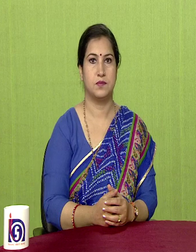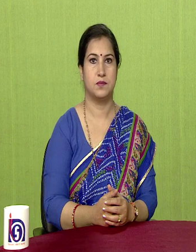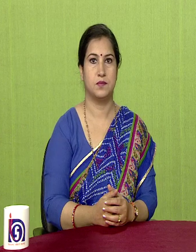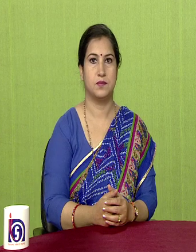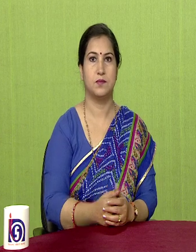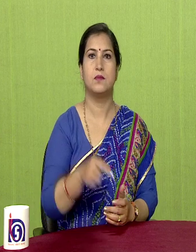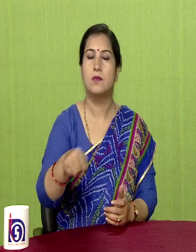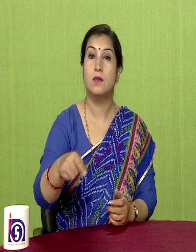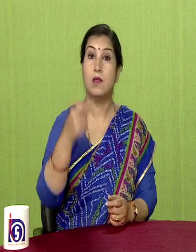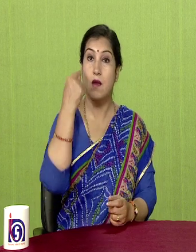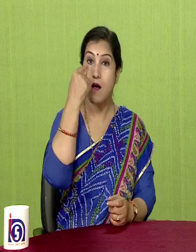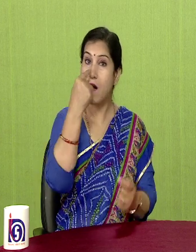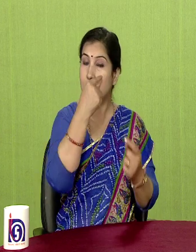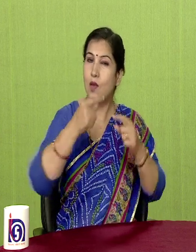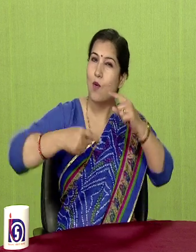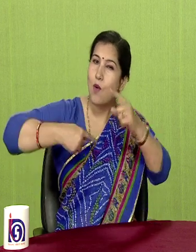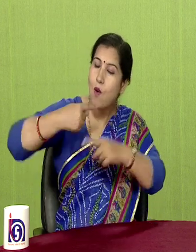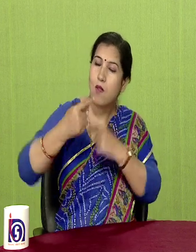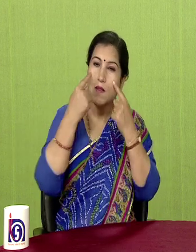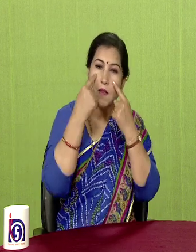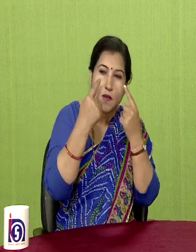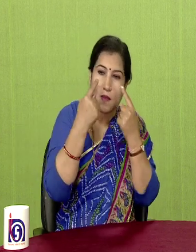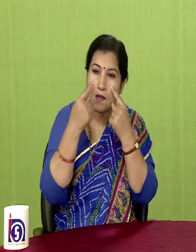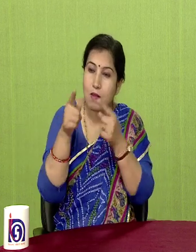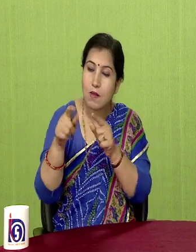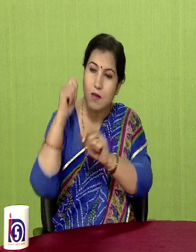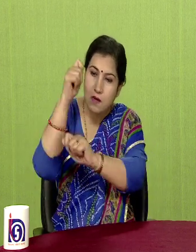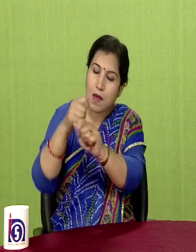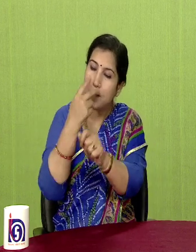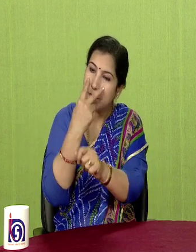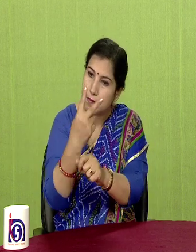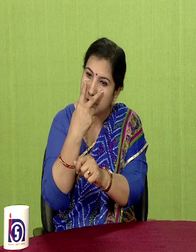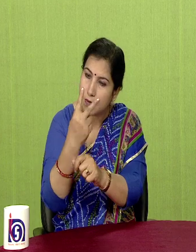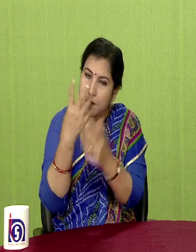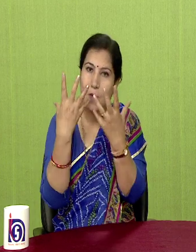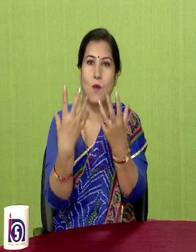उनकी आंखें सदा राम के प्रेम की प्यासी ही बनी रही।